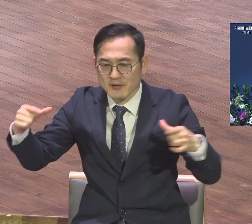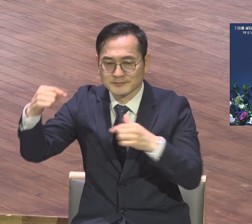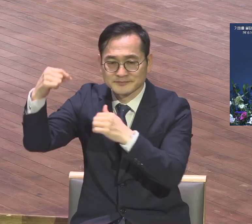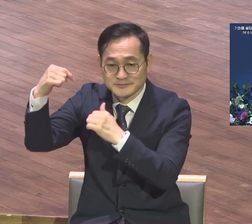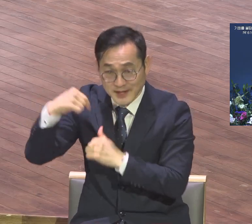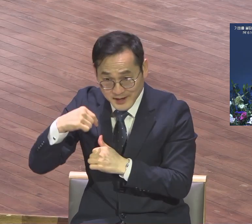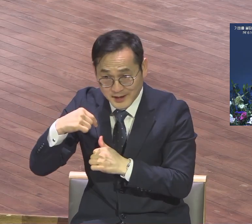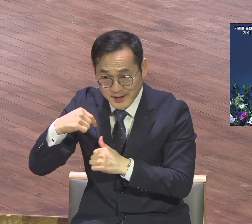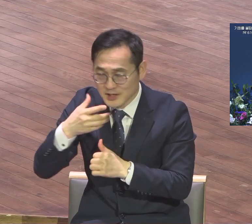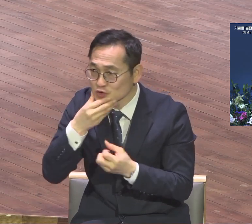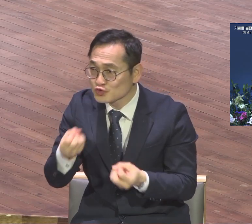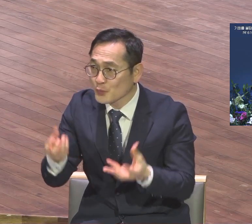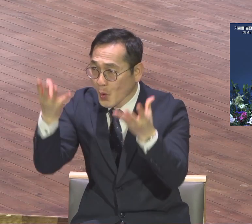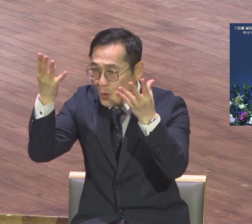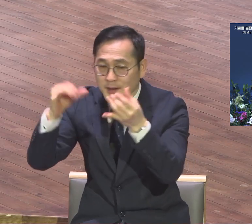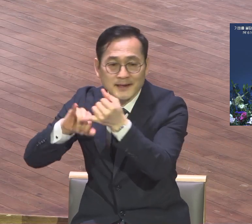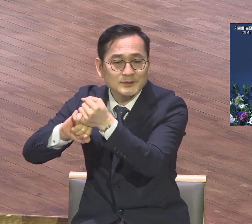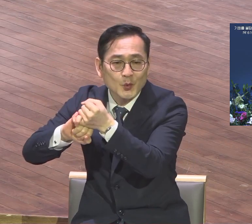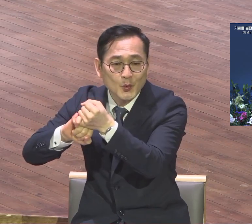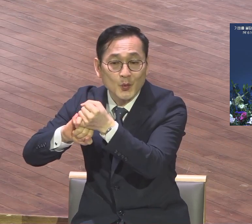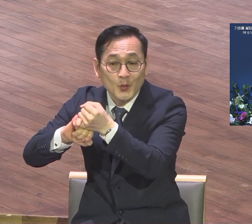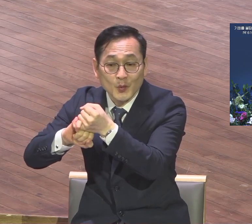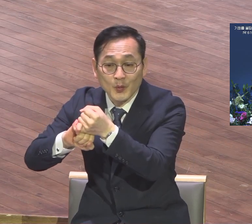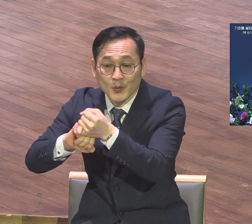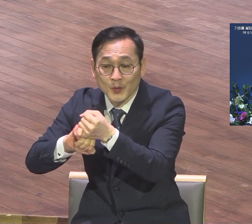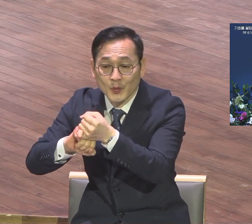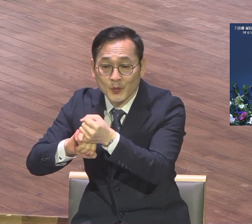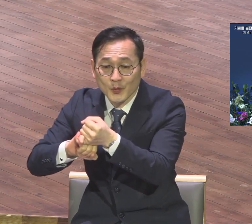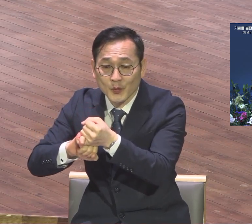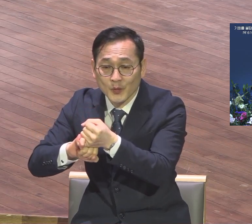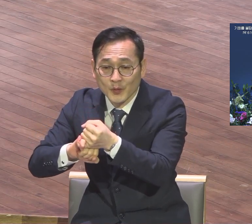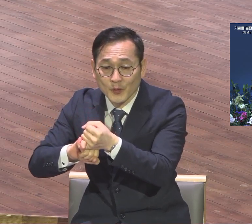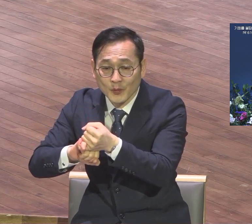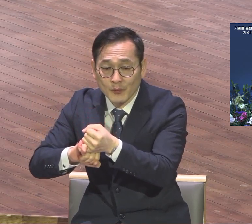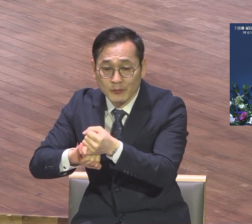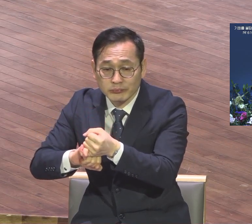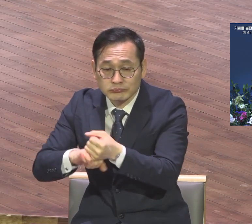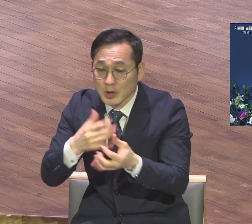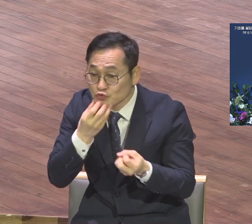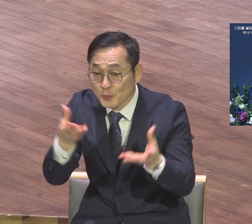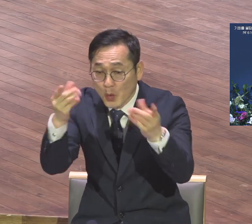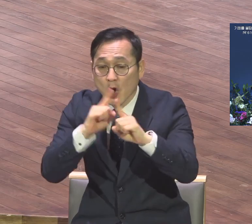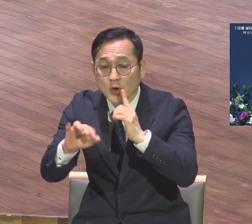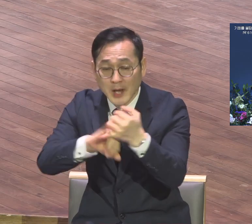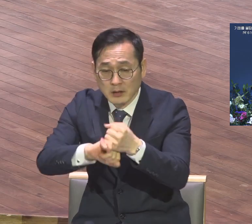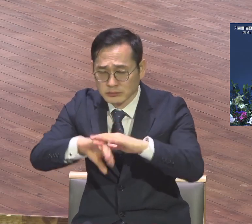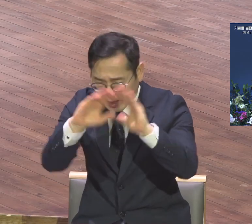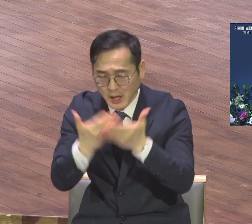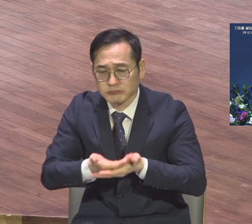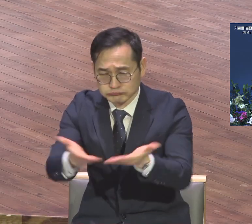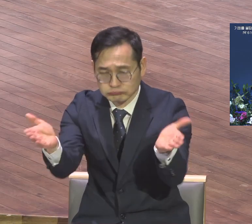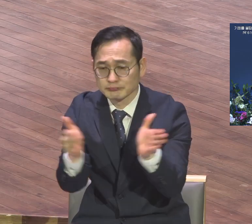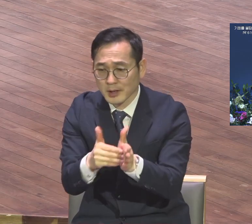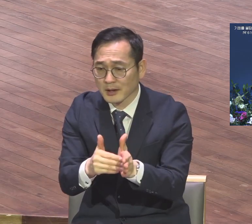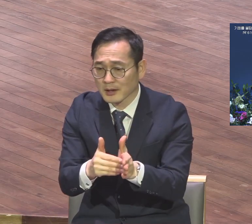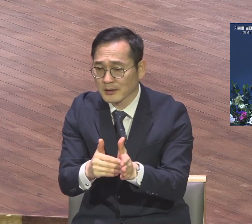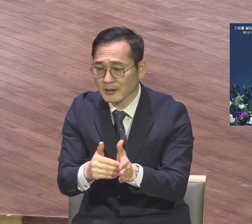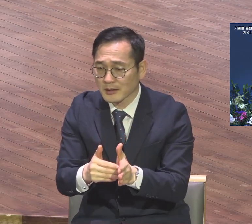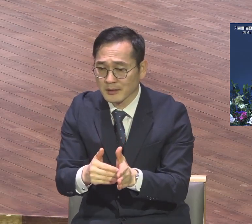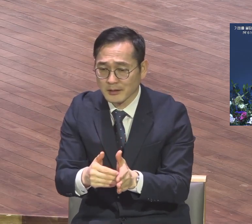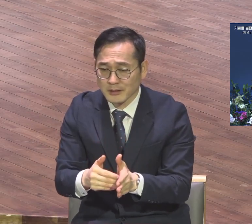축복에 성취될 말씀을 여러분 각자에게 주었습니다. 이 언약을 주셨는데 분명히